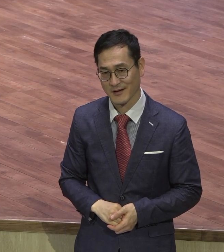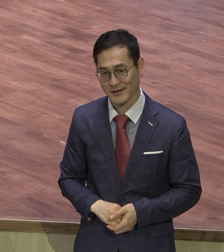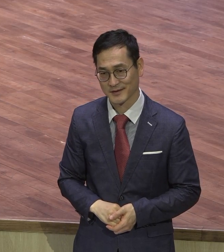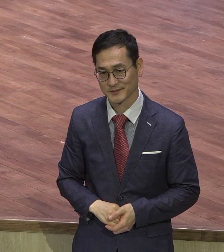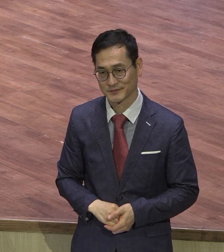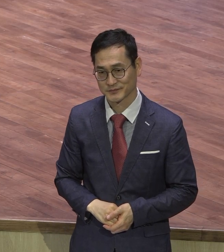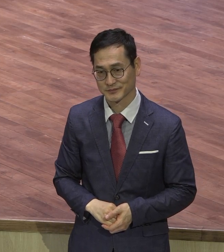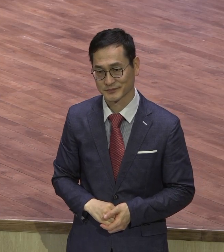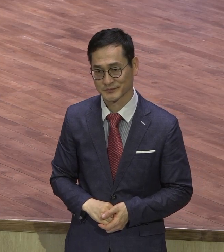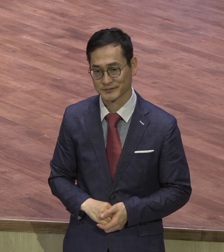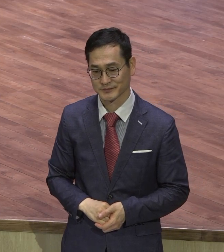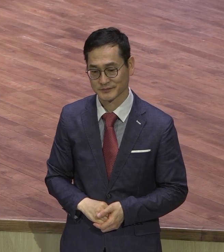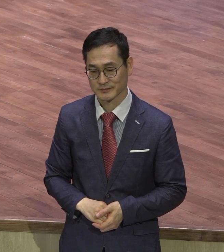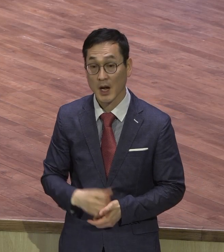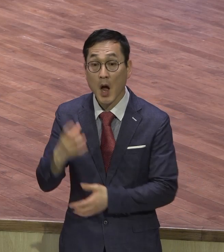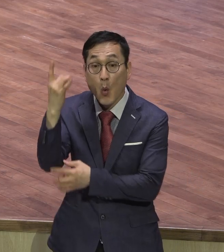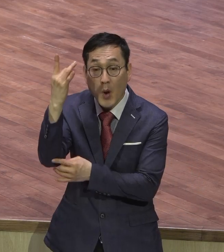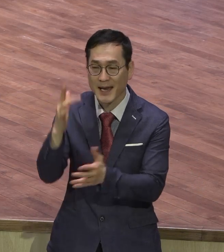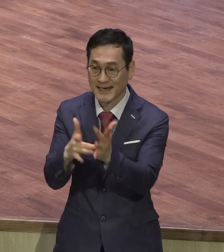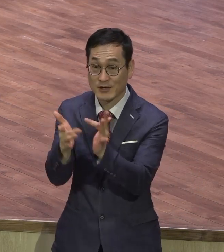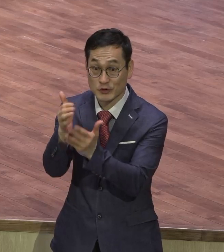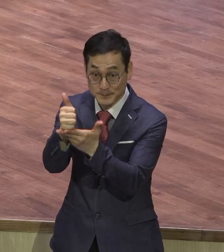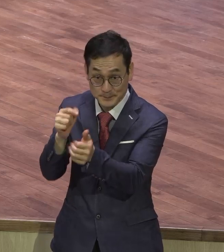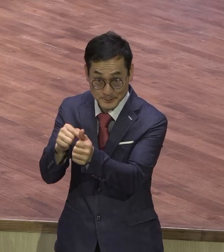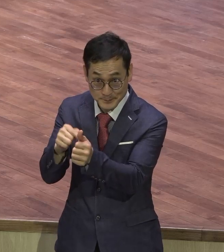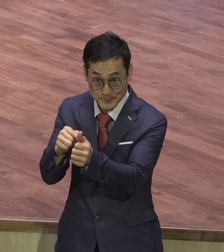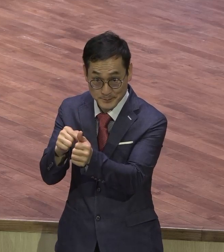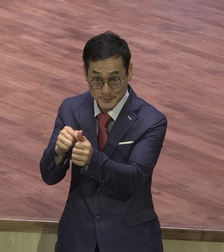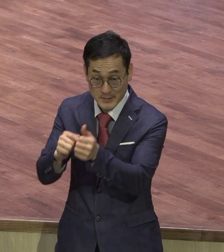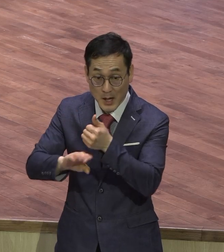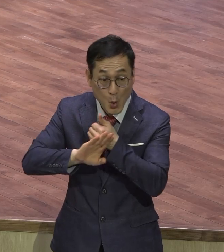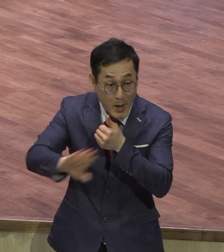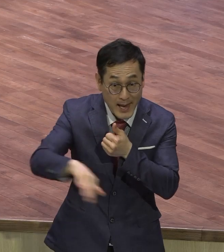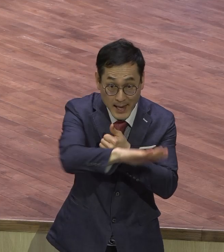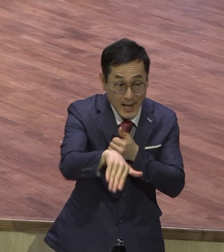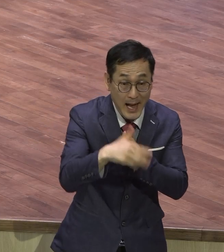하나님을 아버지라고 부른 사람이 없었어요.